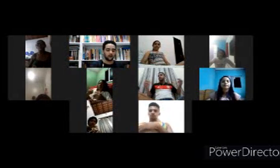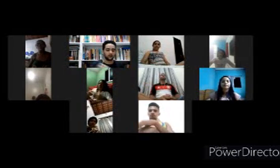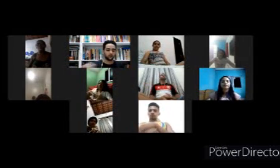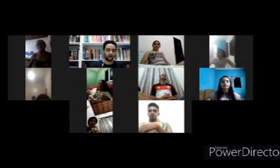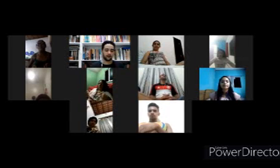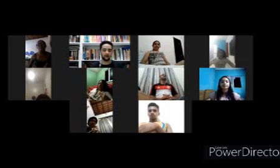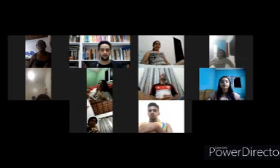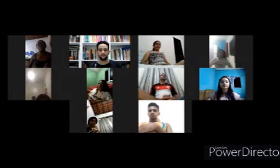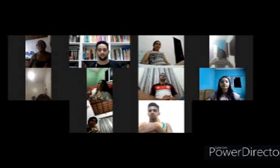Estudar.